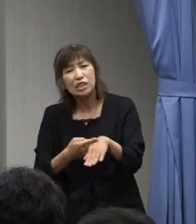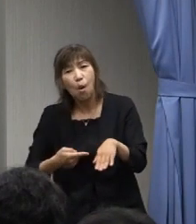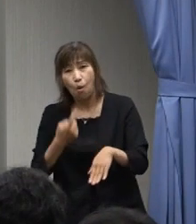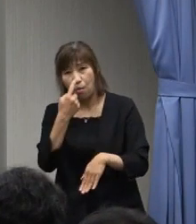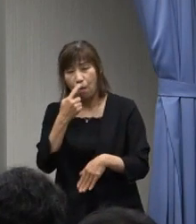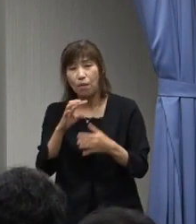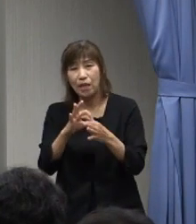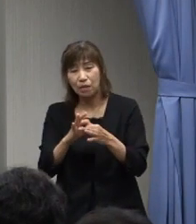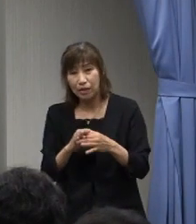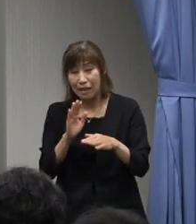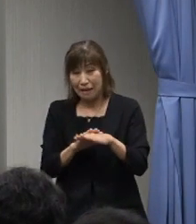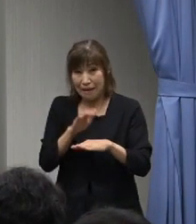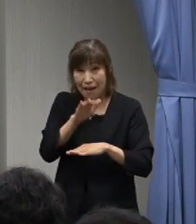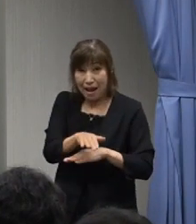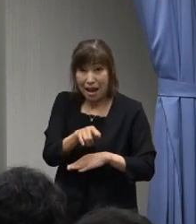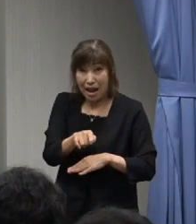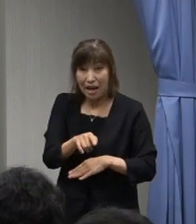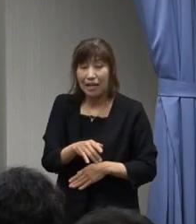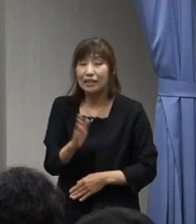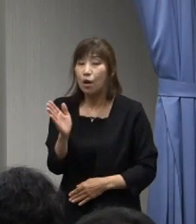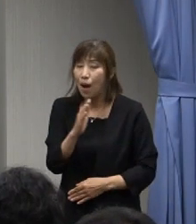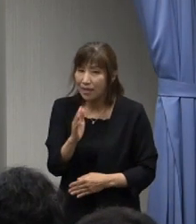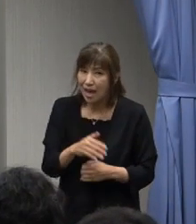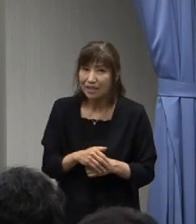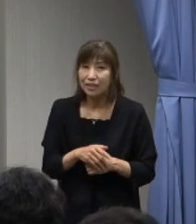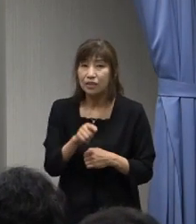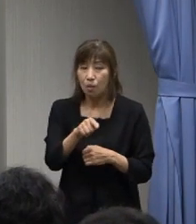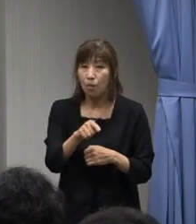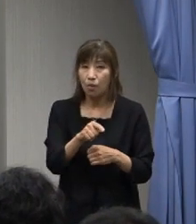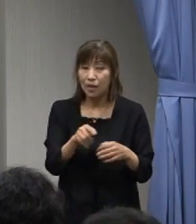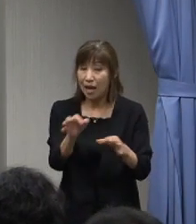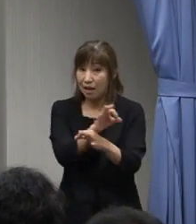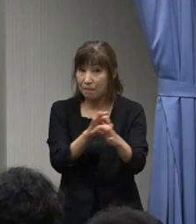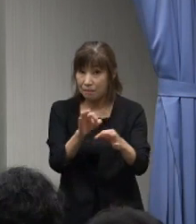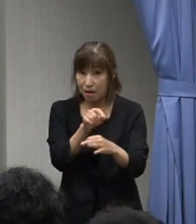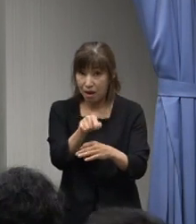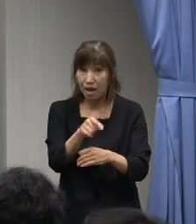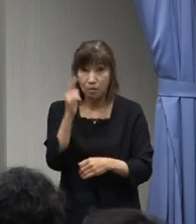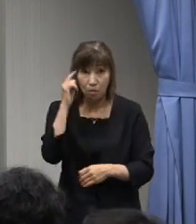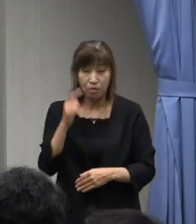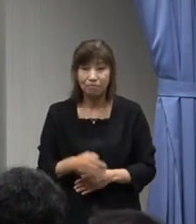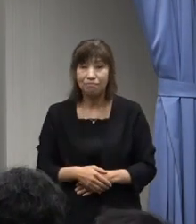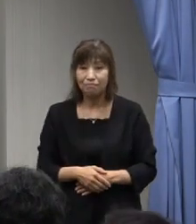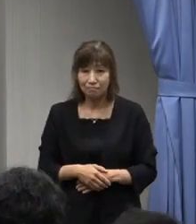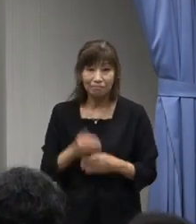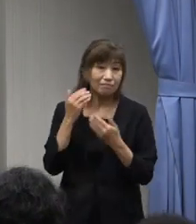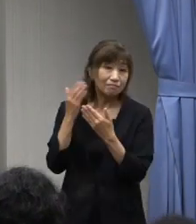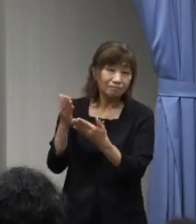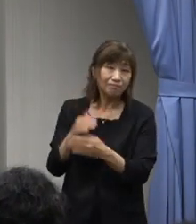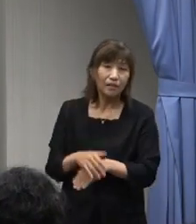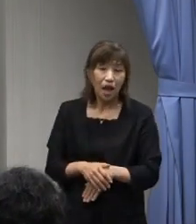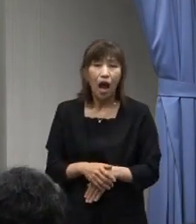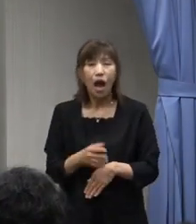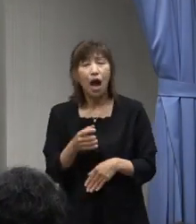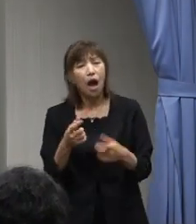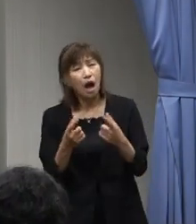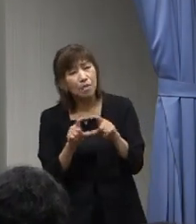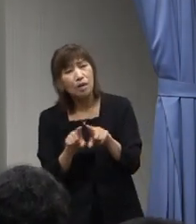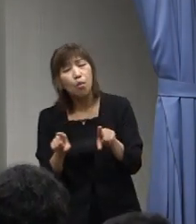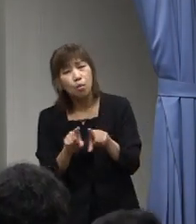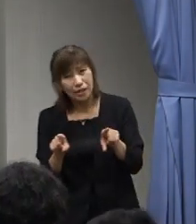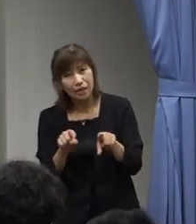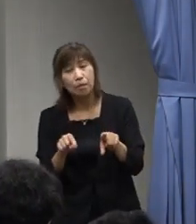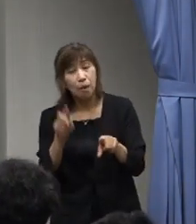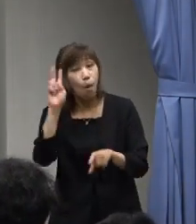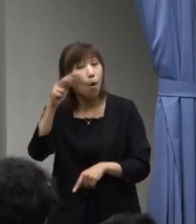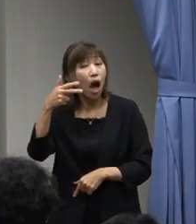のではない、政治な流程としている結果です。 こちらは素人を生む部分ではないんですけど、大阪府、大